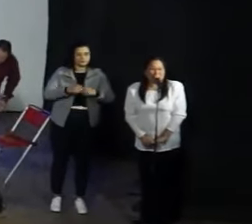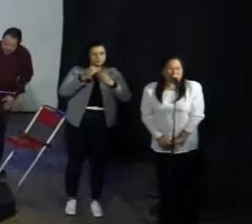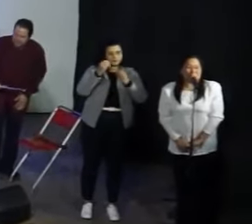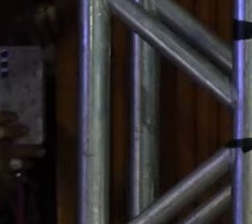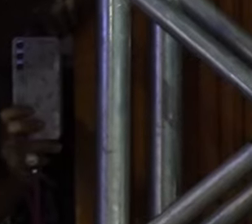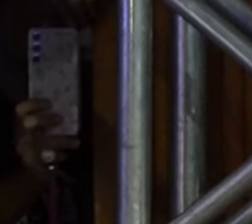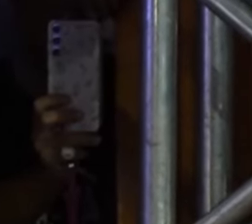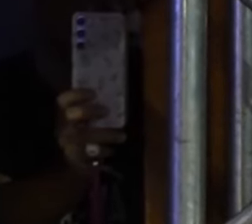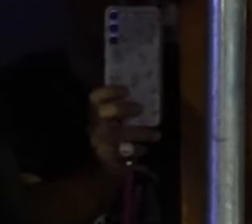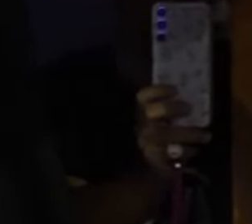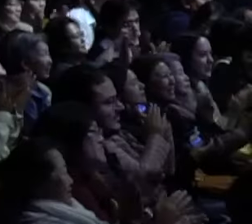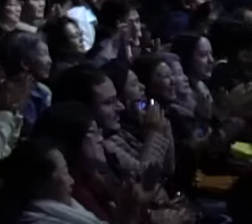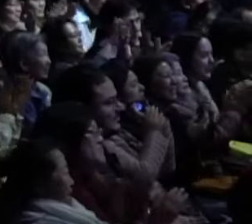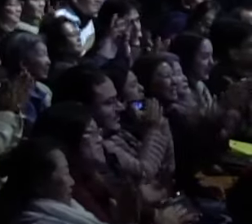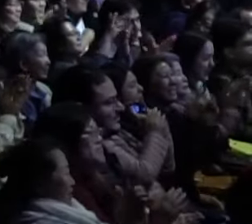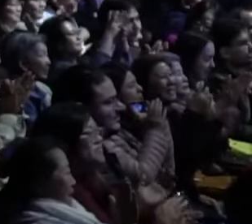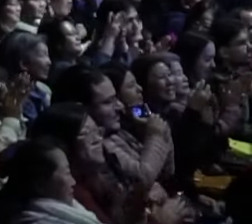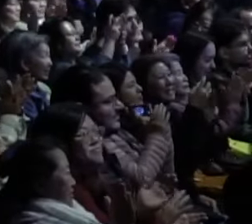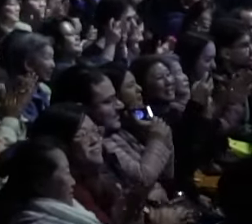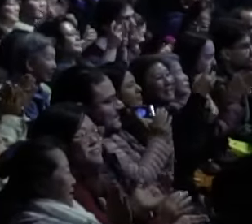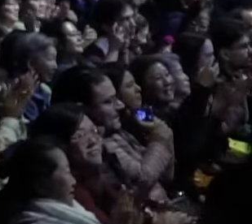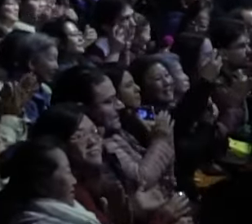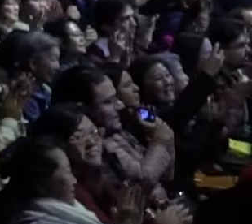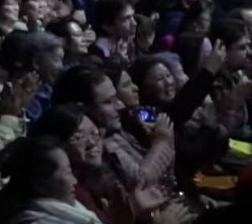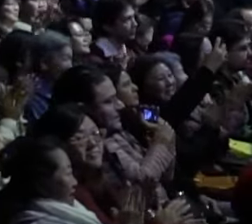Muito obrigado, São Paulo!